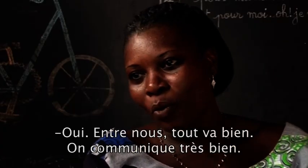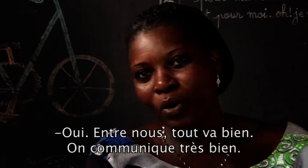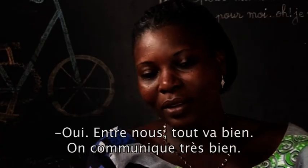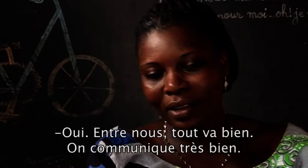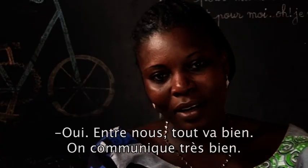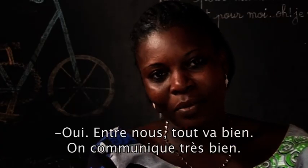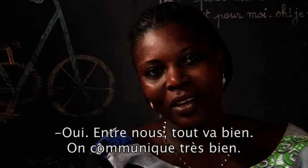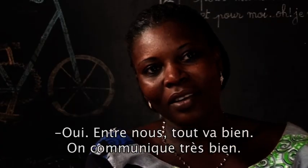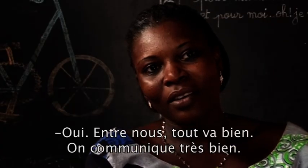communique très bien.